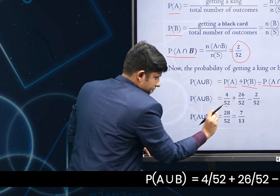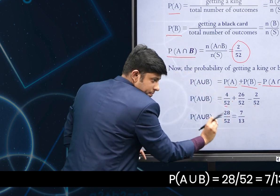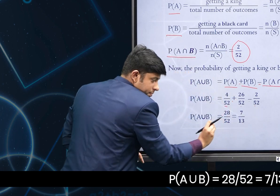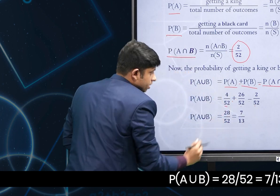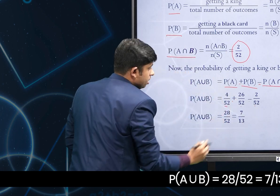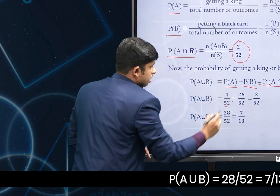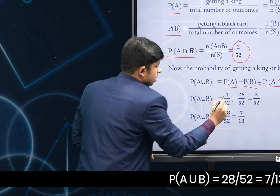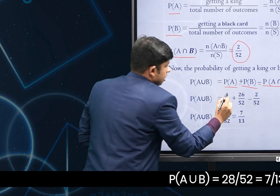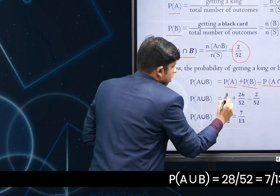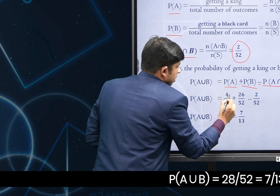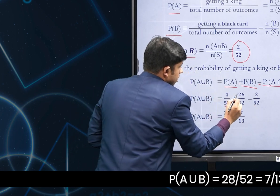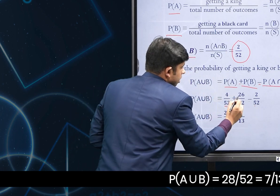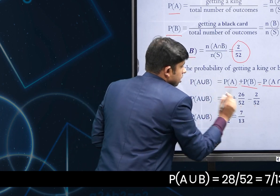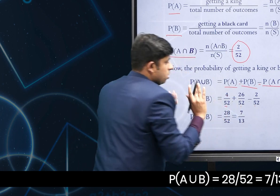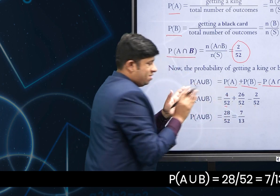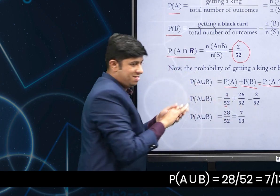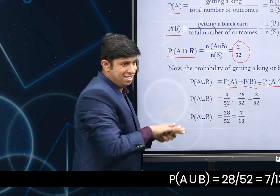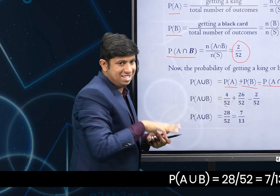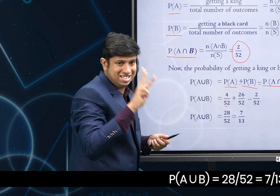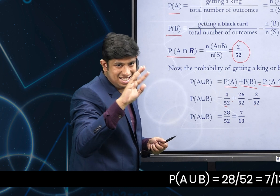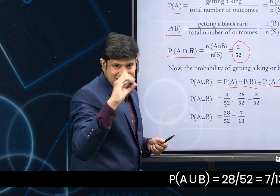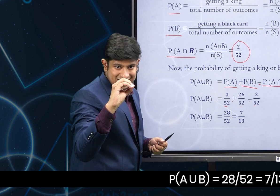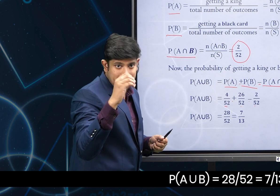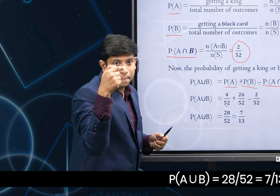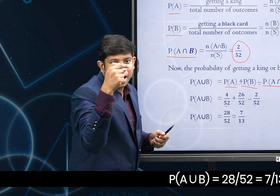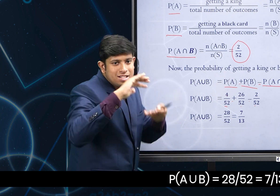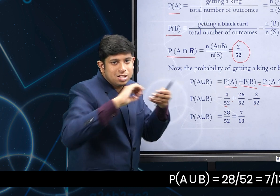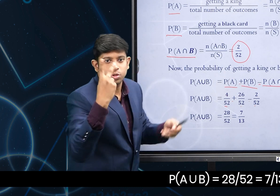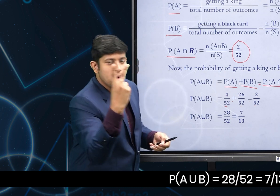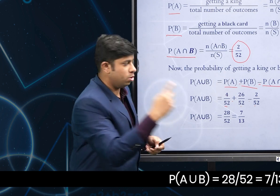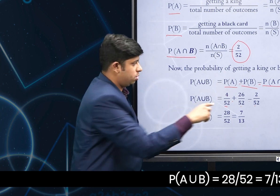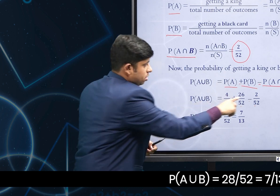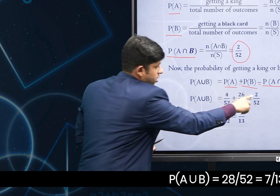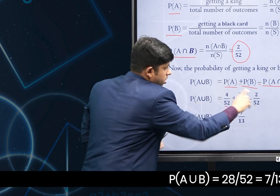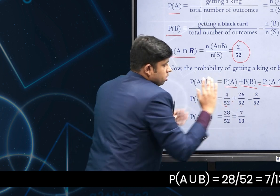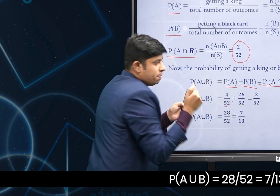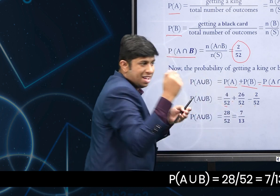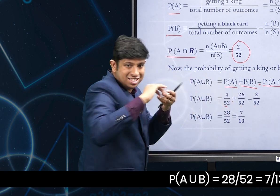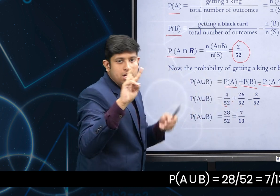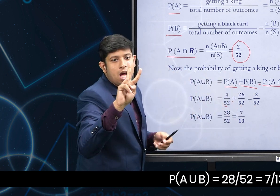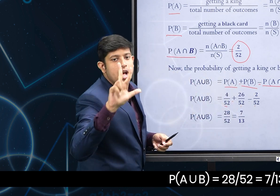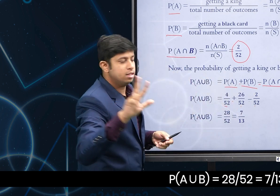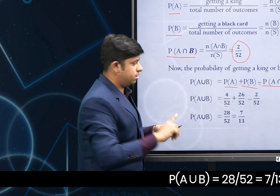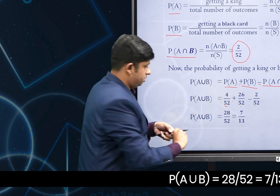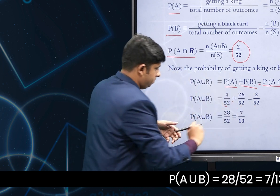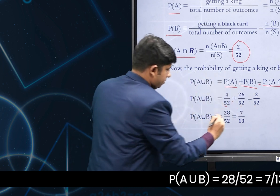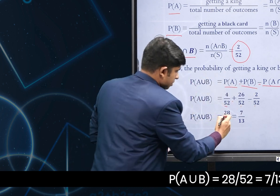பி அடைப்புக்குறி ஏ சேர்ப்பு பி ஈடு 28 கீழ்க்கோடு 52